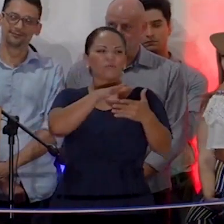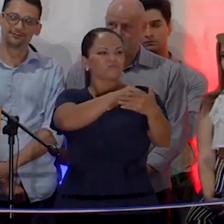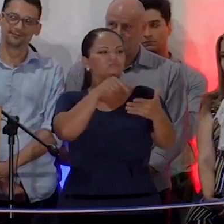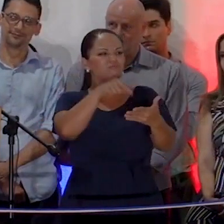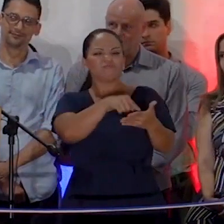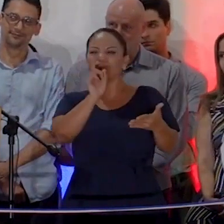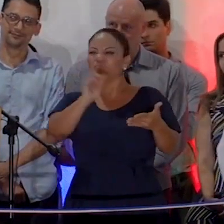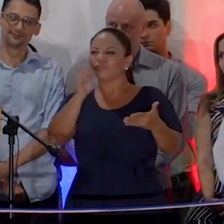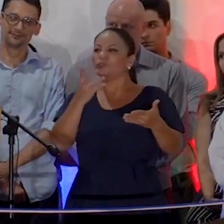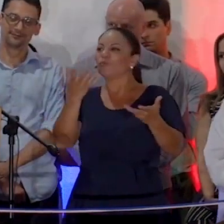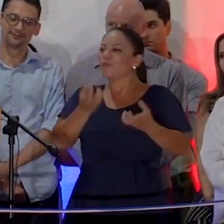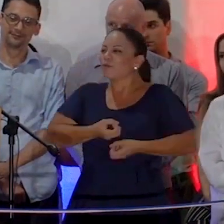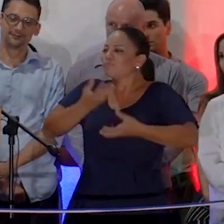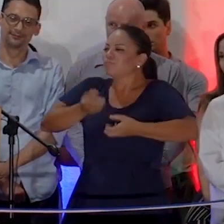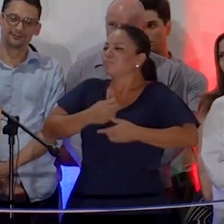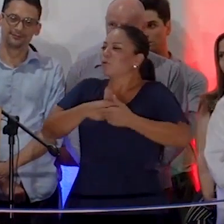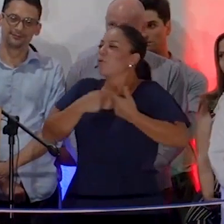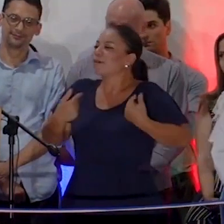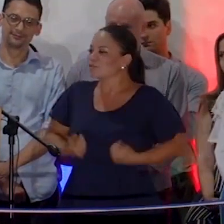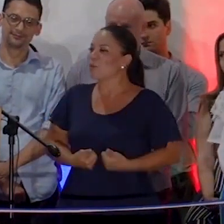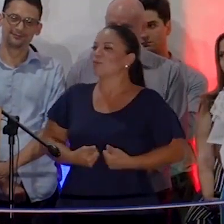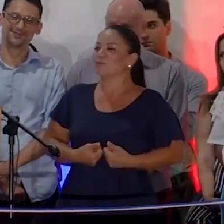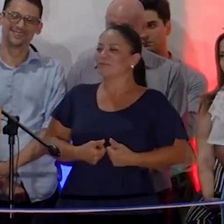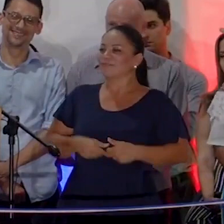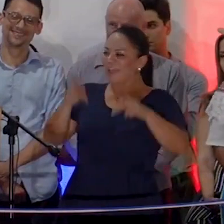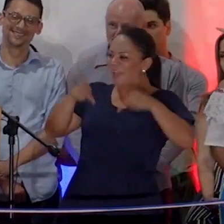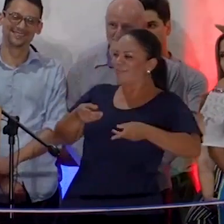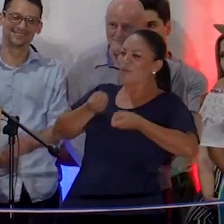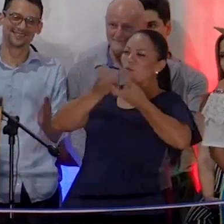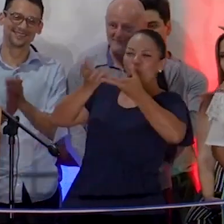quiero hablar del corazón.